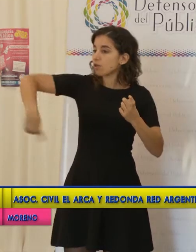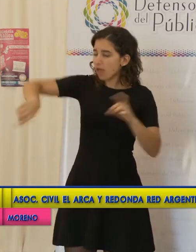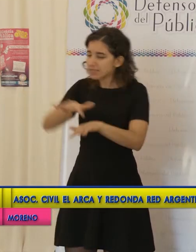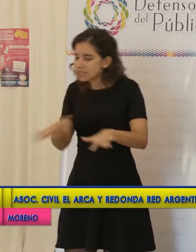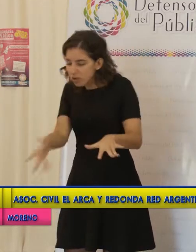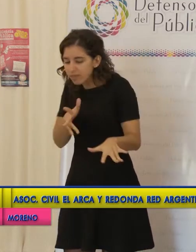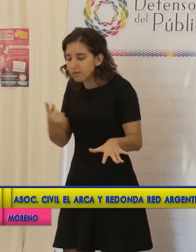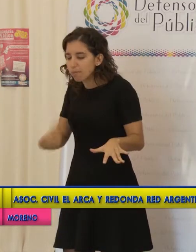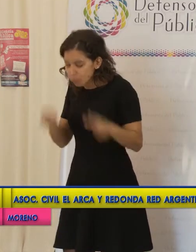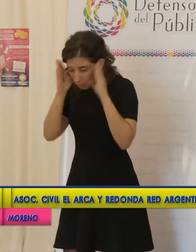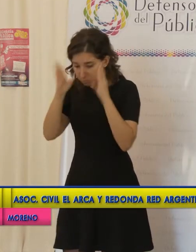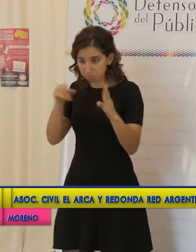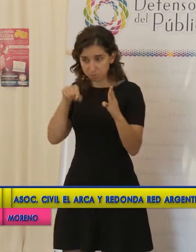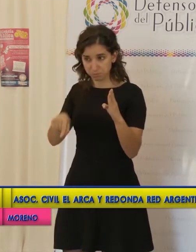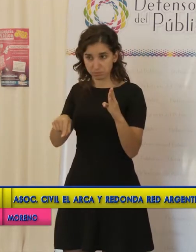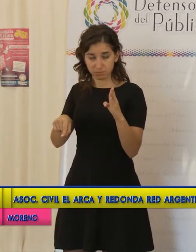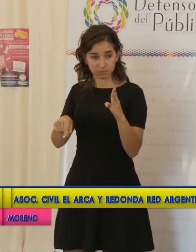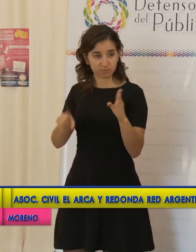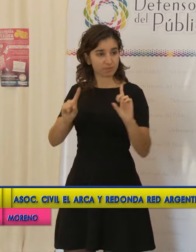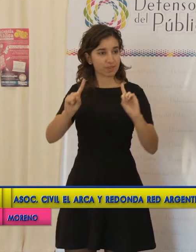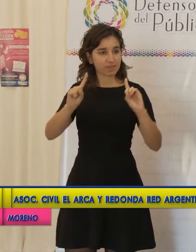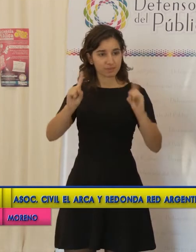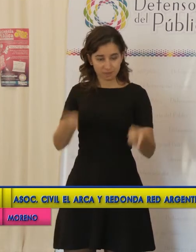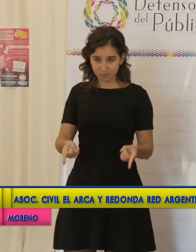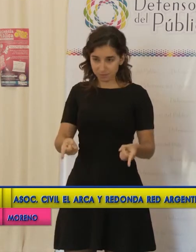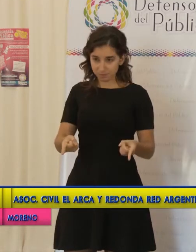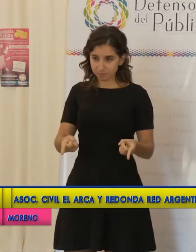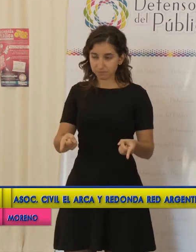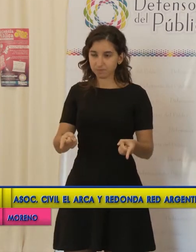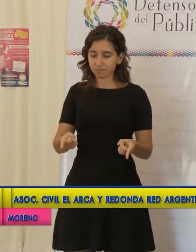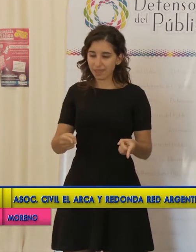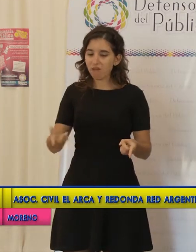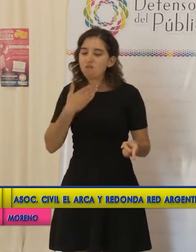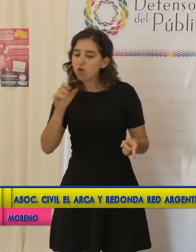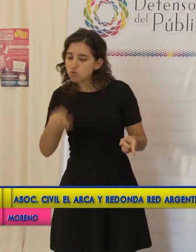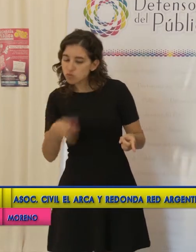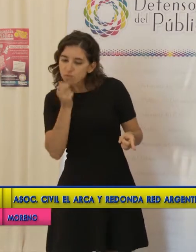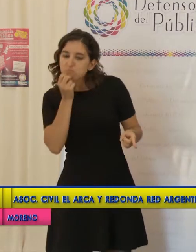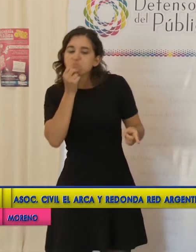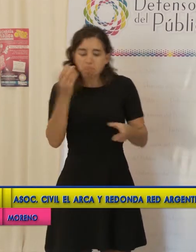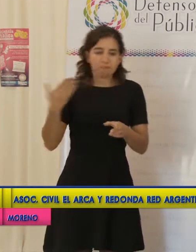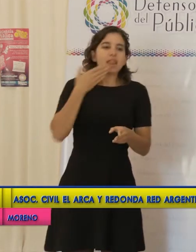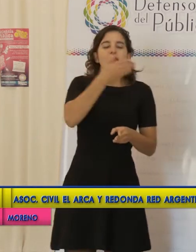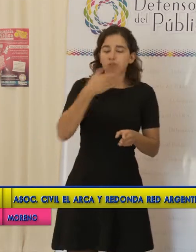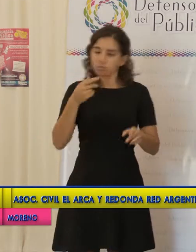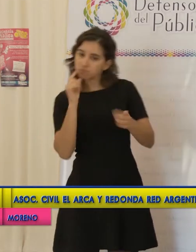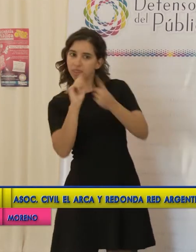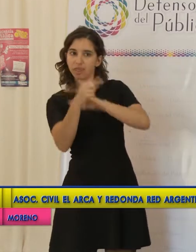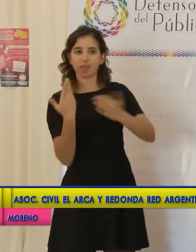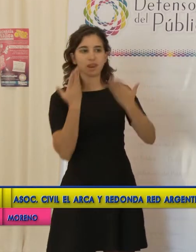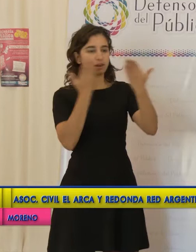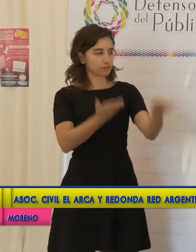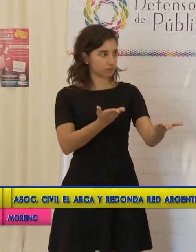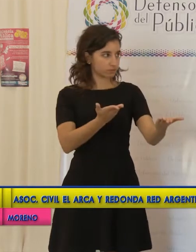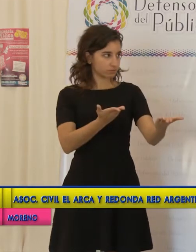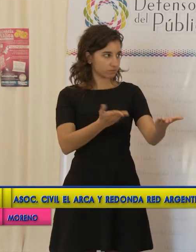chicos hacen, y en lo posible tratar de mediatizar lo menos posible la voz de los chicos y las chicas, que bueno,